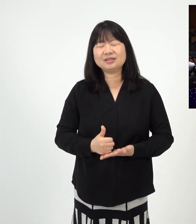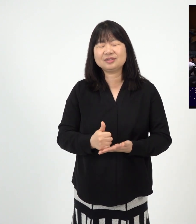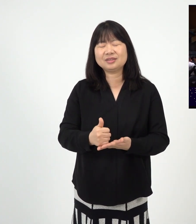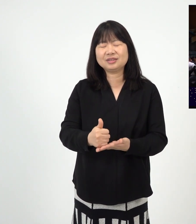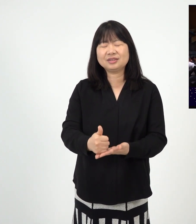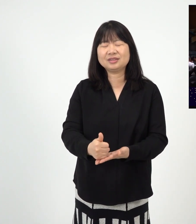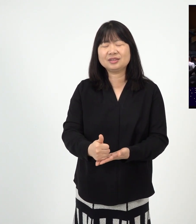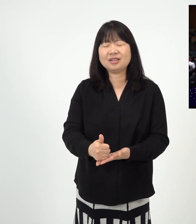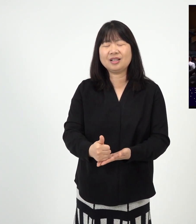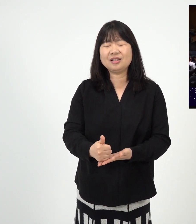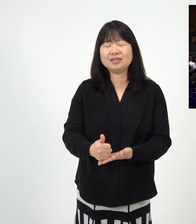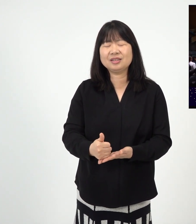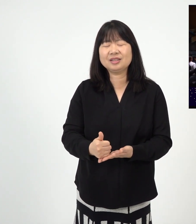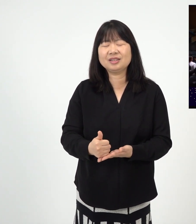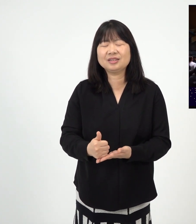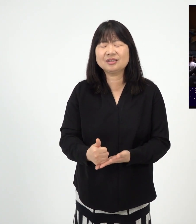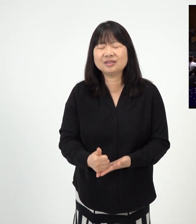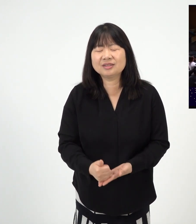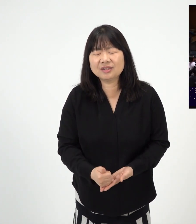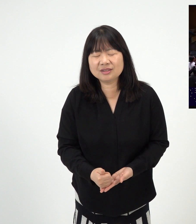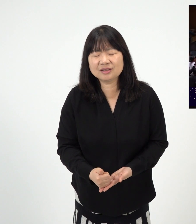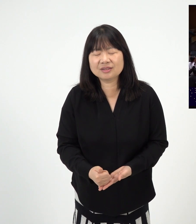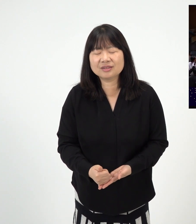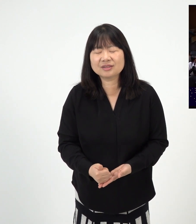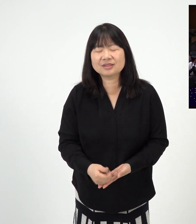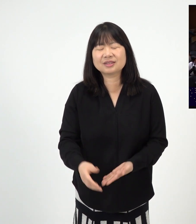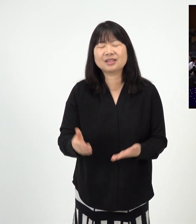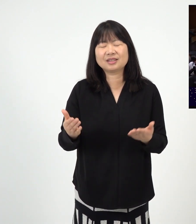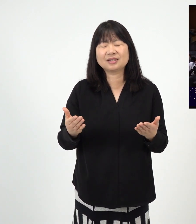주만 의지하니